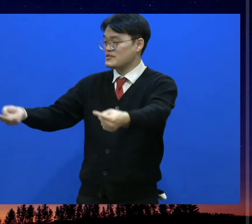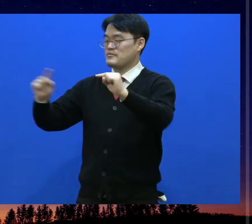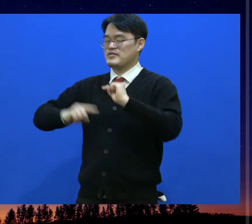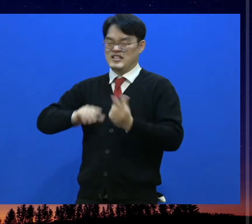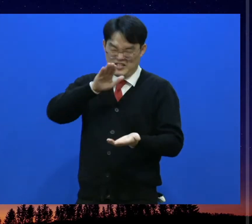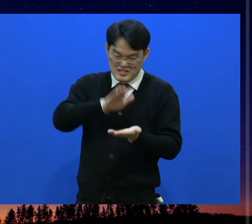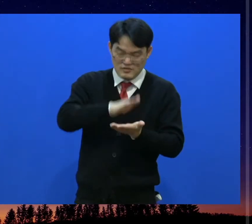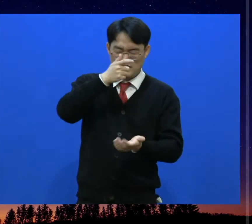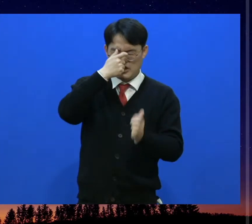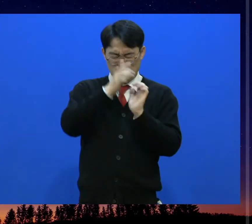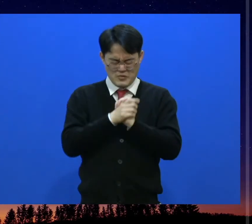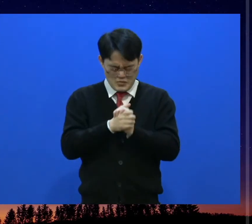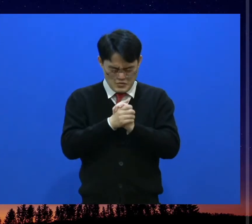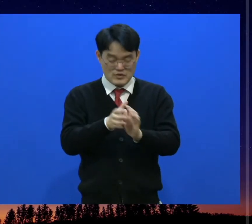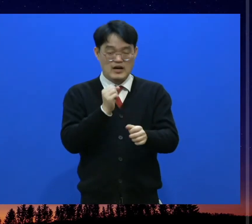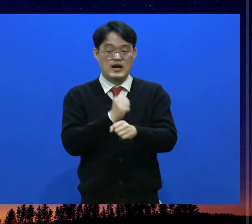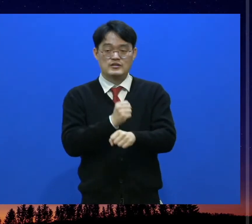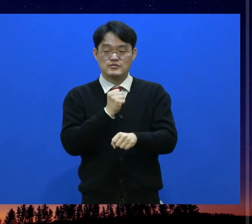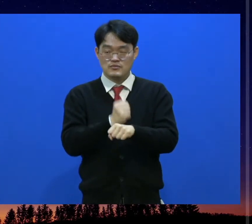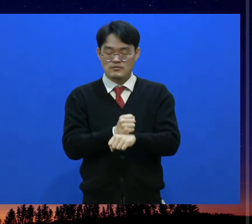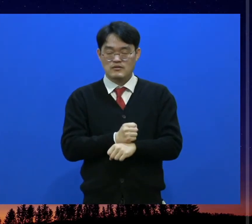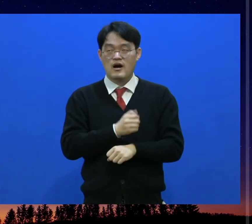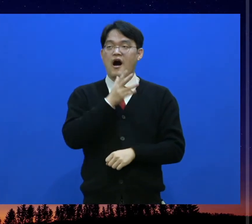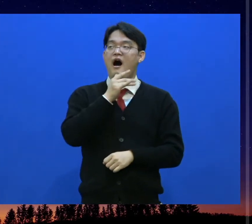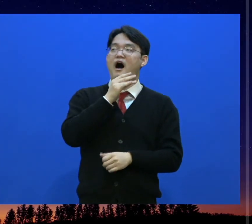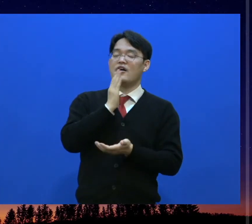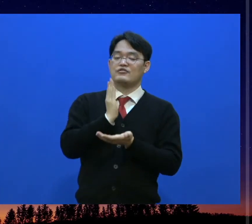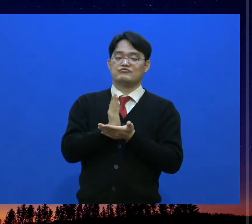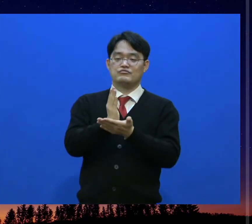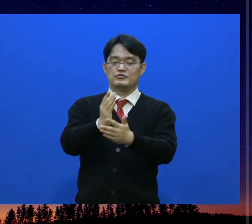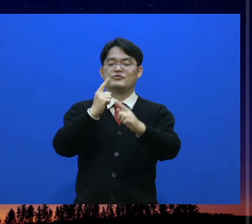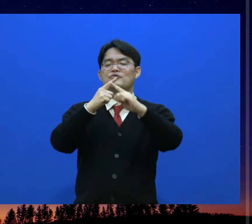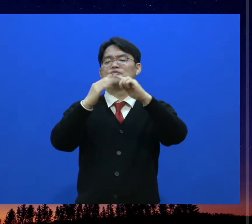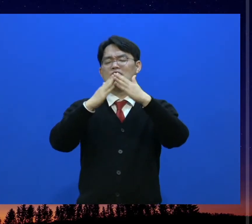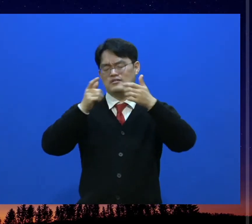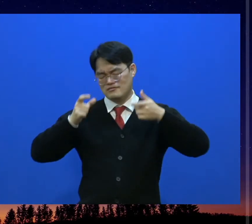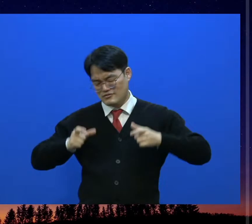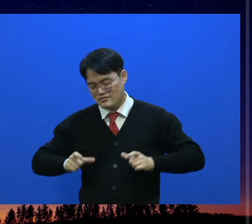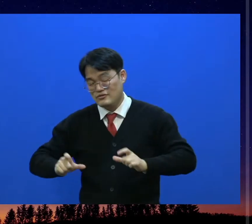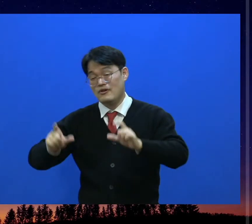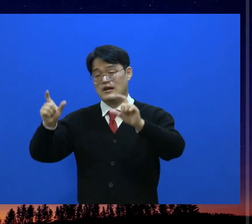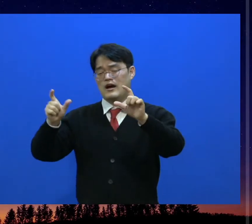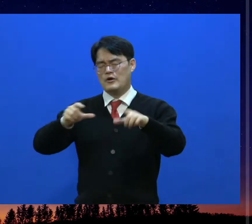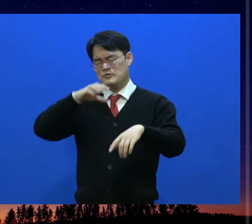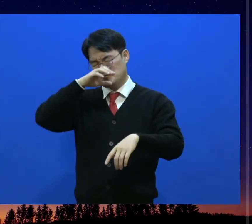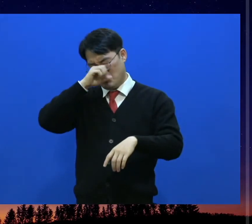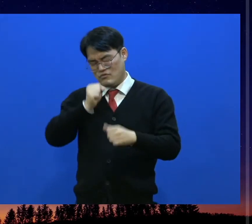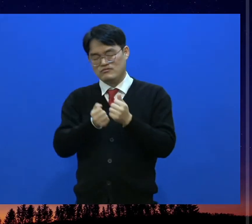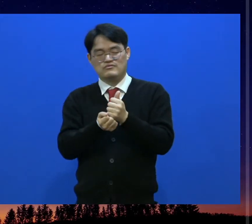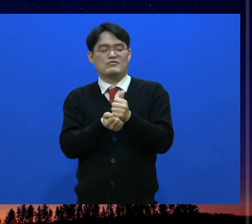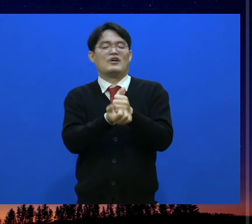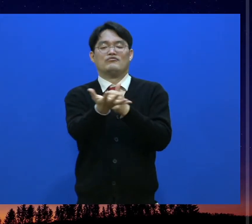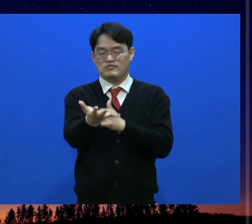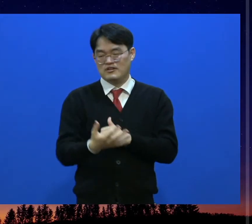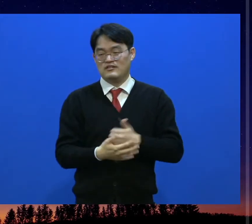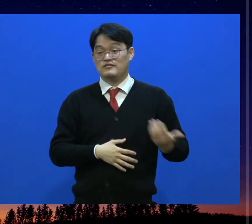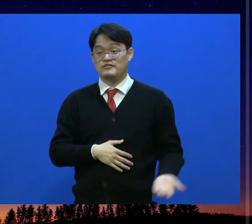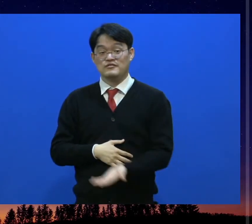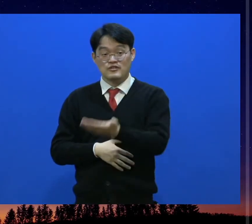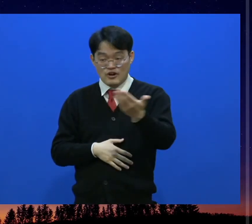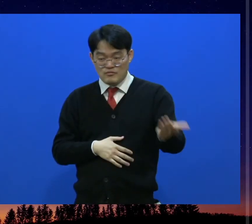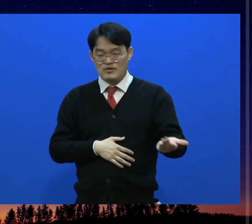하시고, 이 수영록의 이 철야의 불길이 대단하다. 이 불을 하나씩 담아